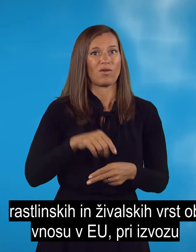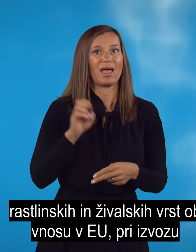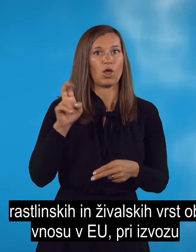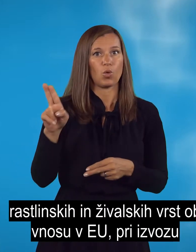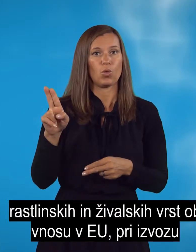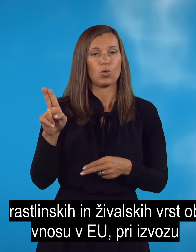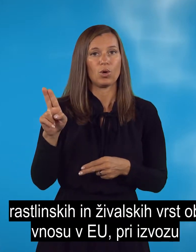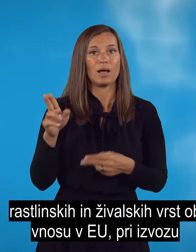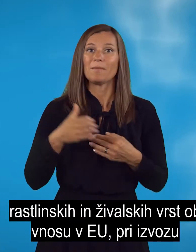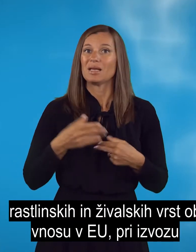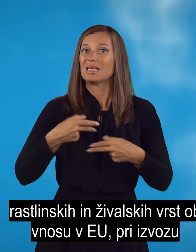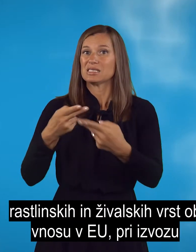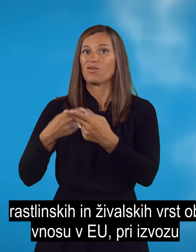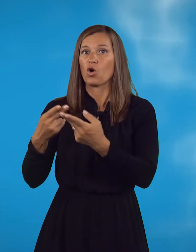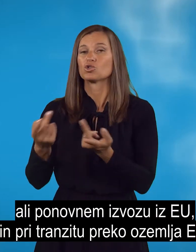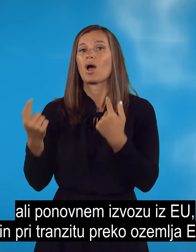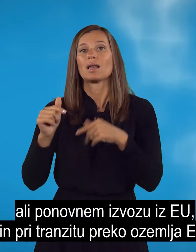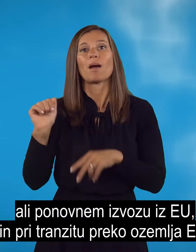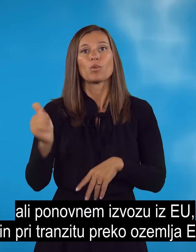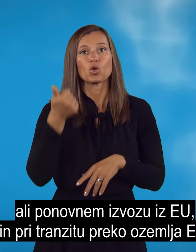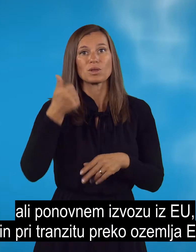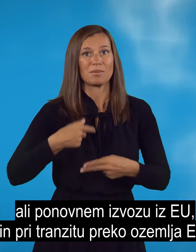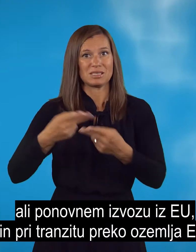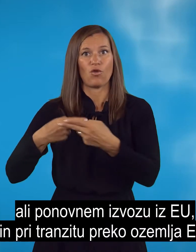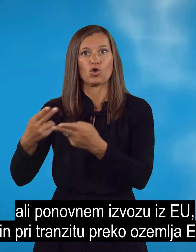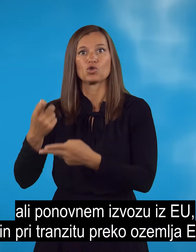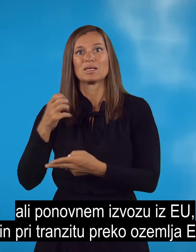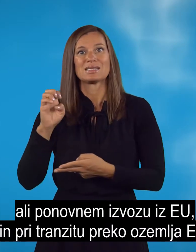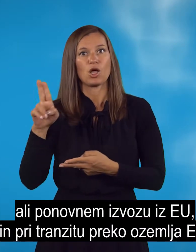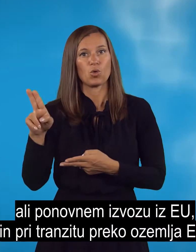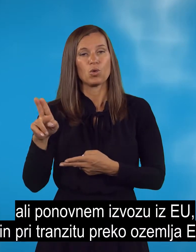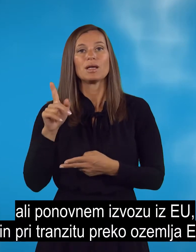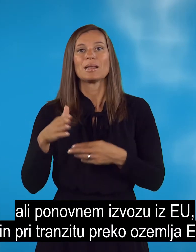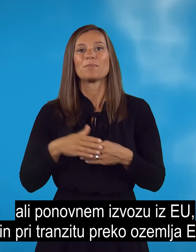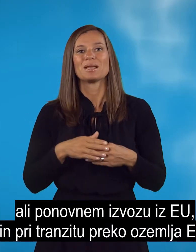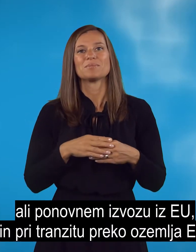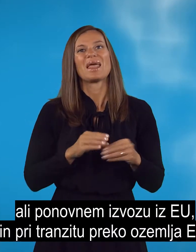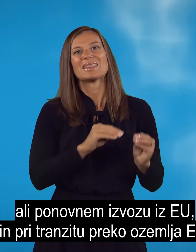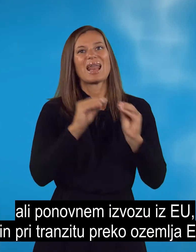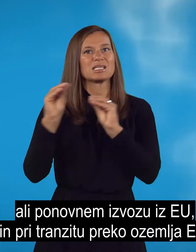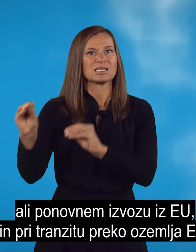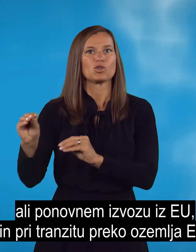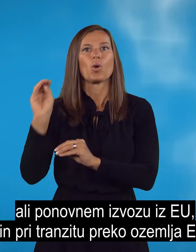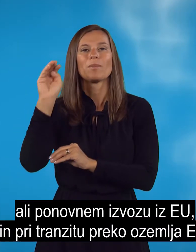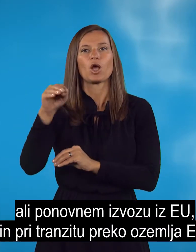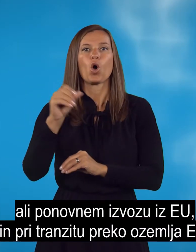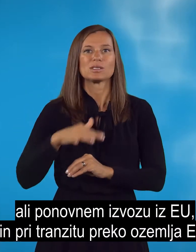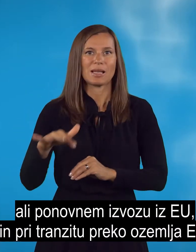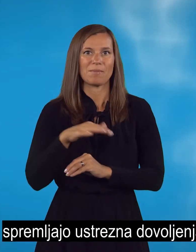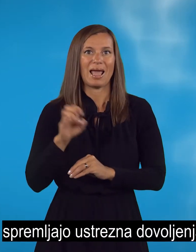unijo, pri izvozu ali ponovnem izvozu iz EU in pri tranzitu preko ozemlja EU